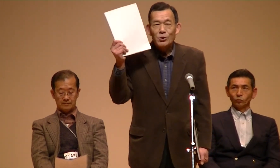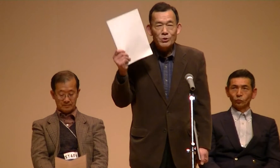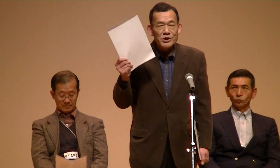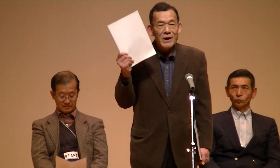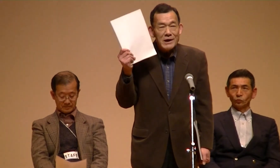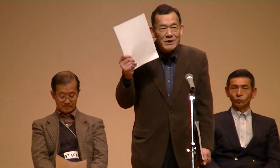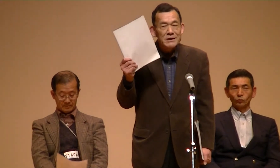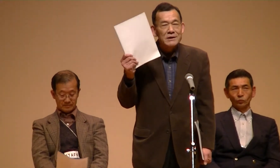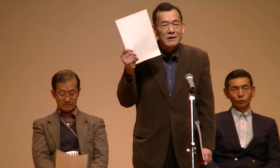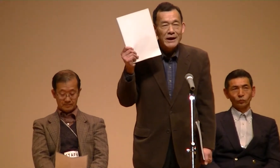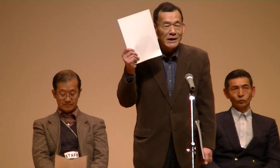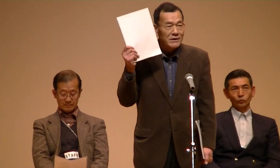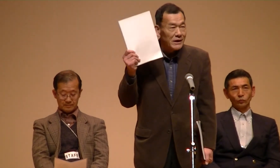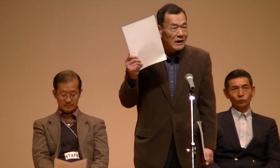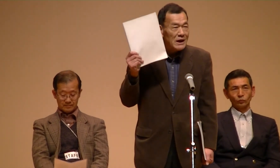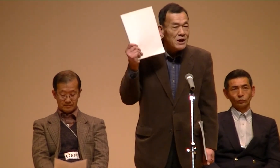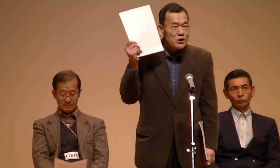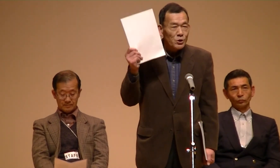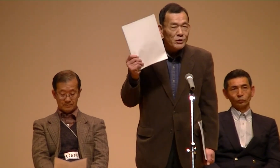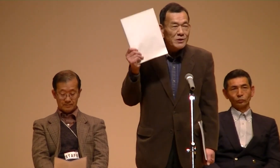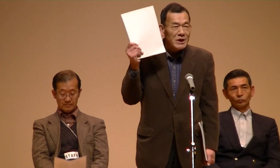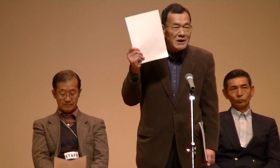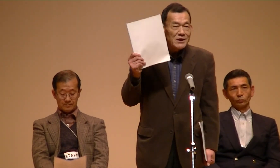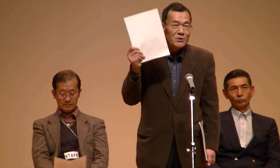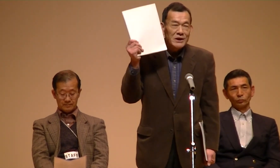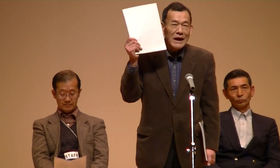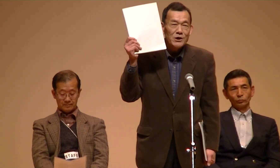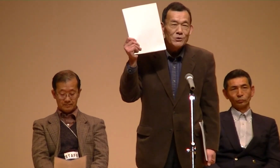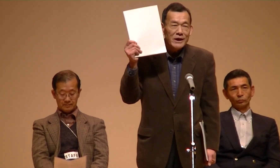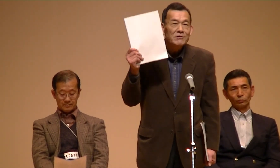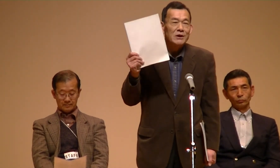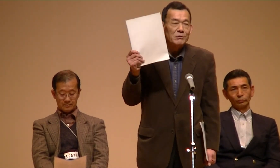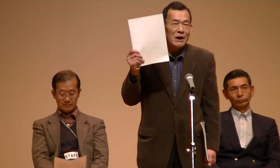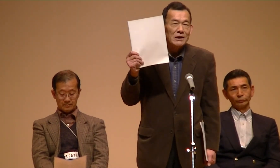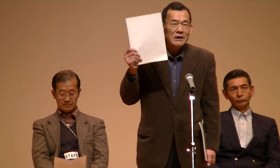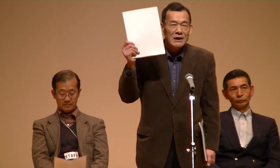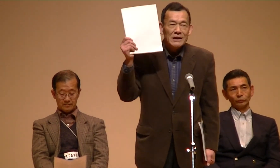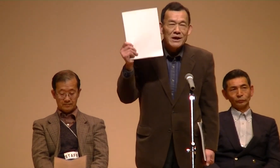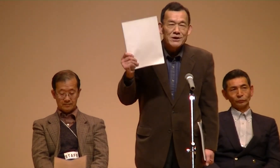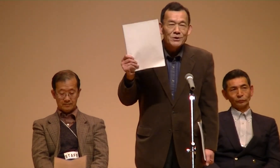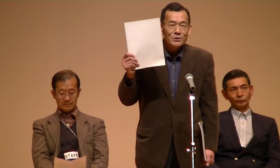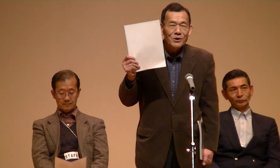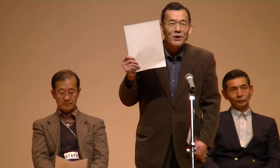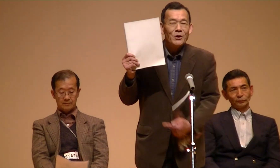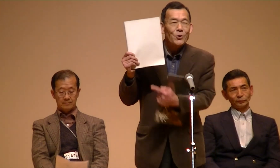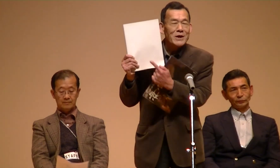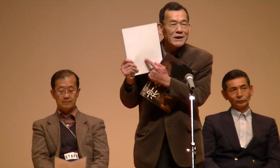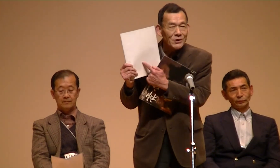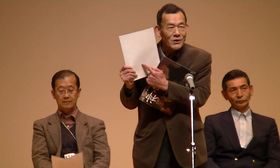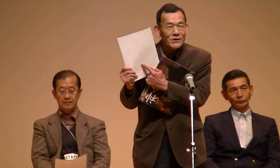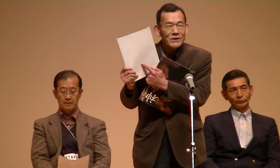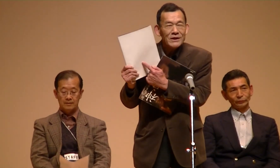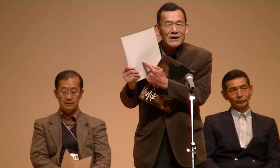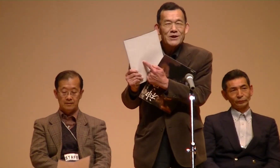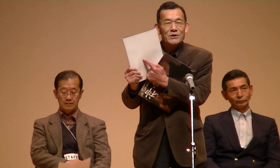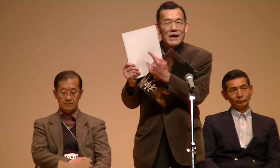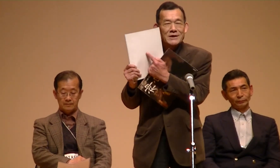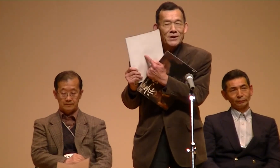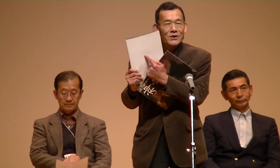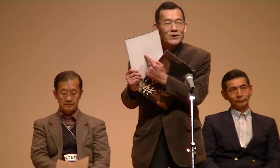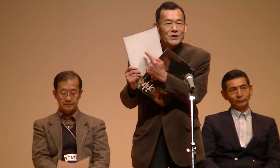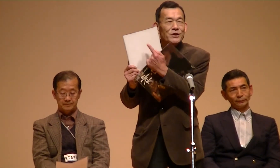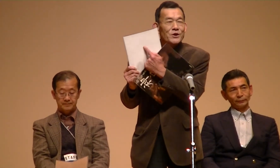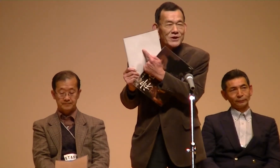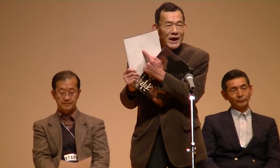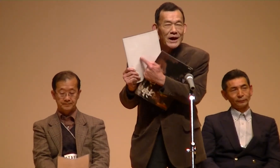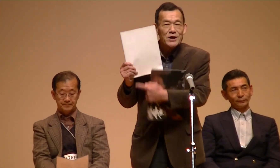今年はあります、計画停電。その時に皆さんがそれに対応できるか、 原子力の怖さと原子力発